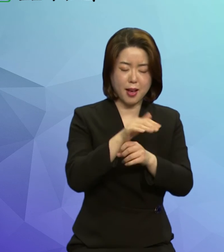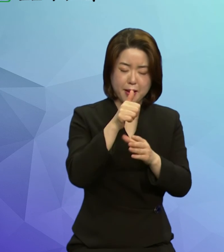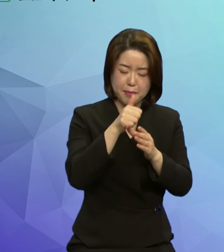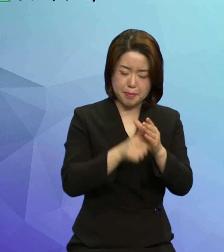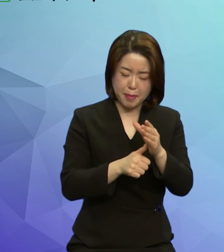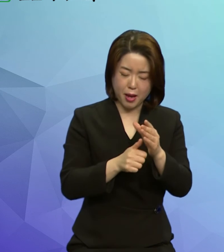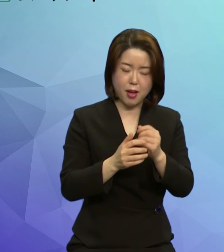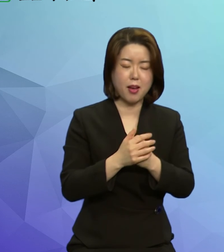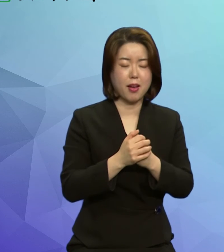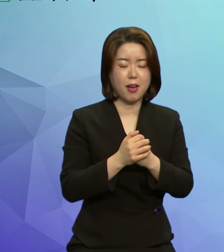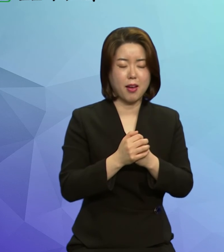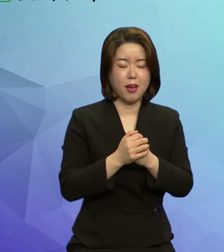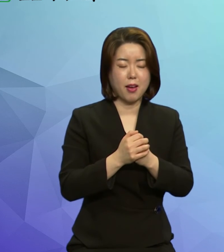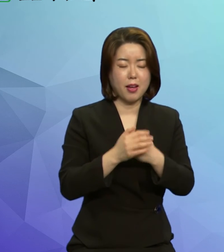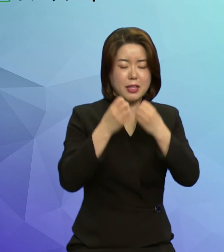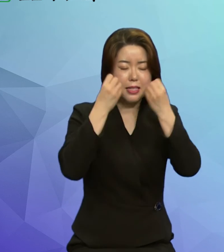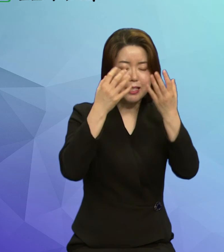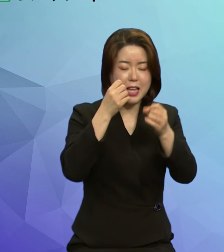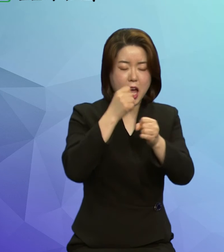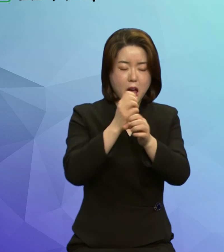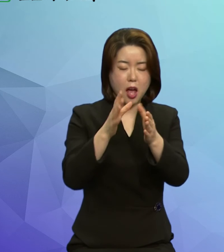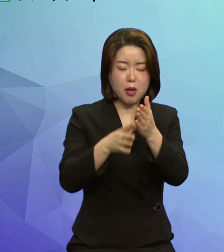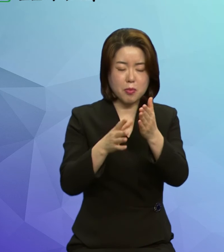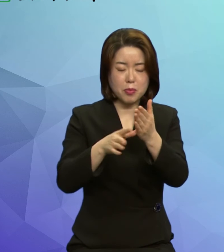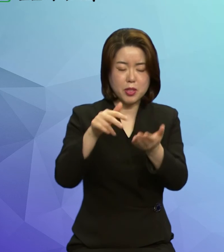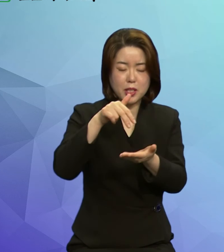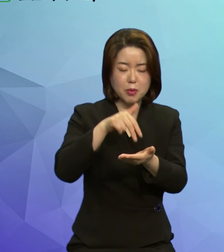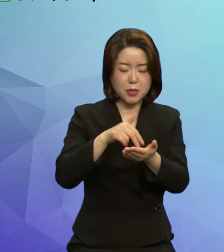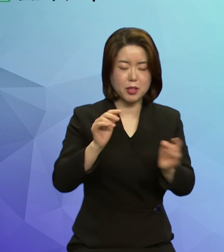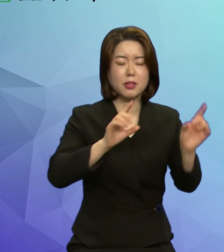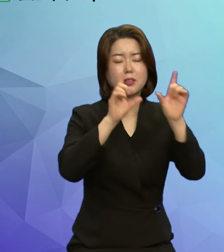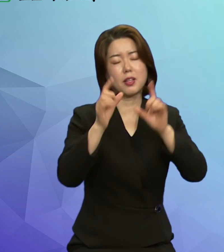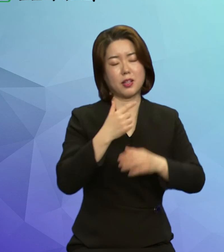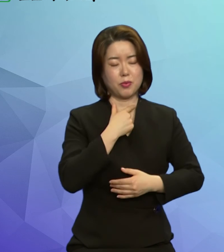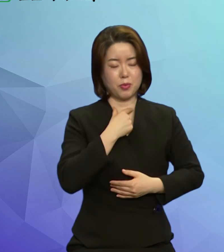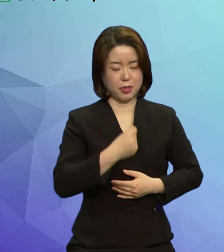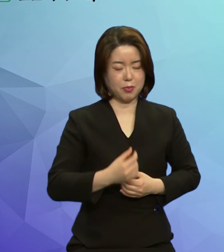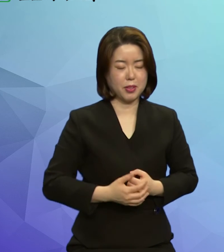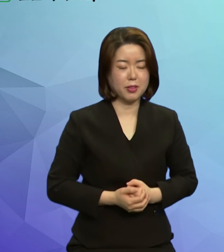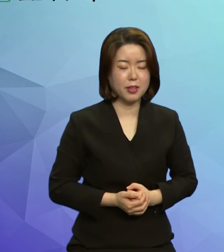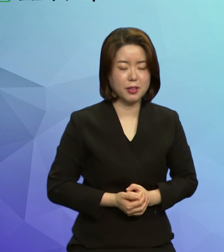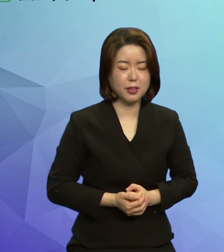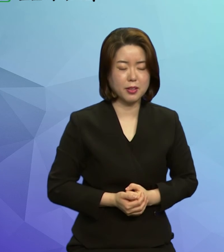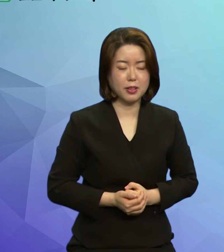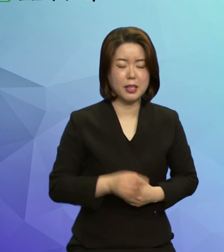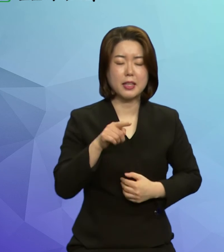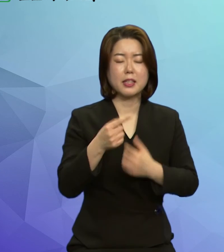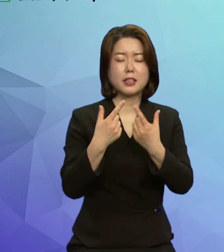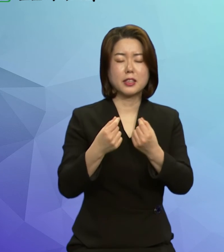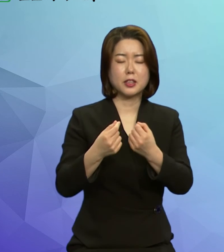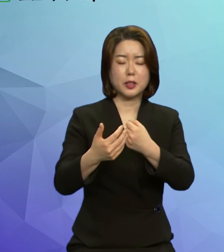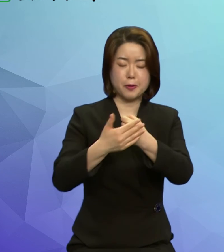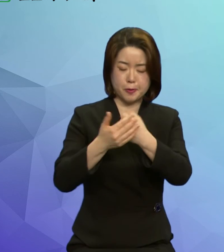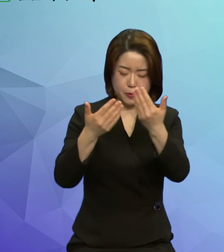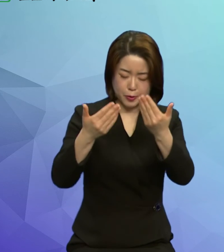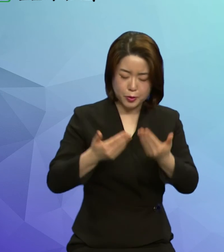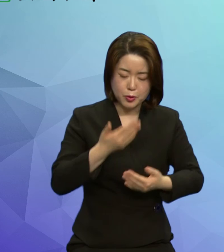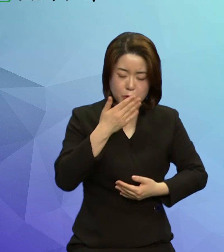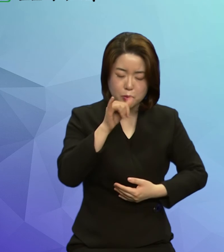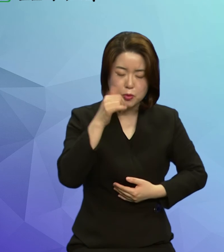빠져 새로운 피조물로서 그렇게 살기 원합니다. 그렇게 해주실 수 있는